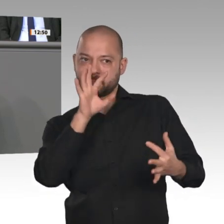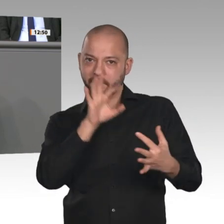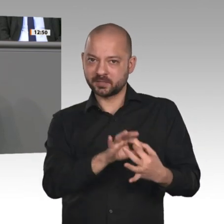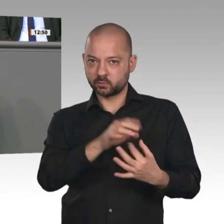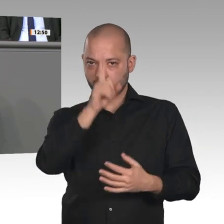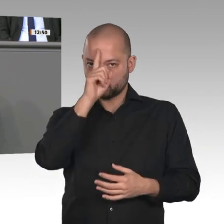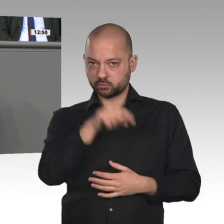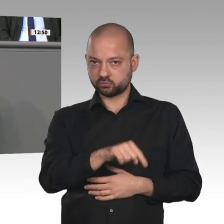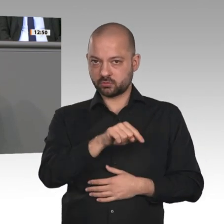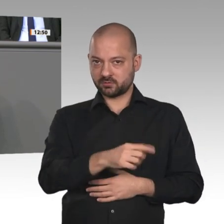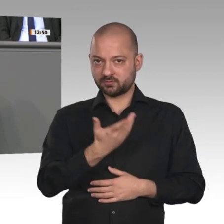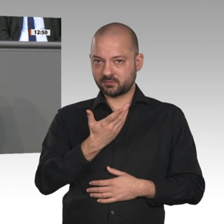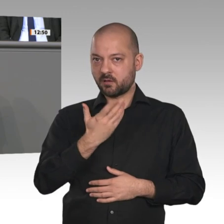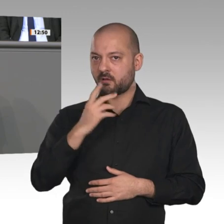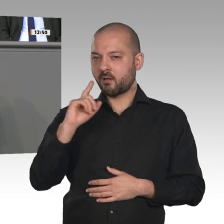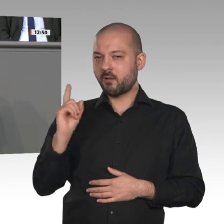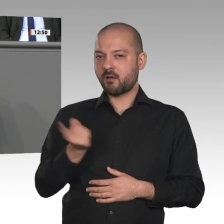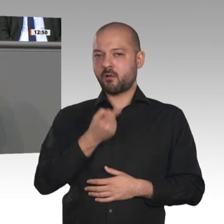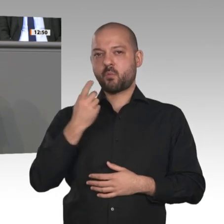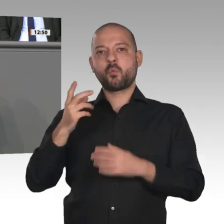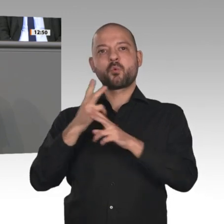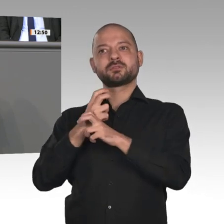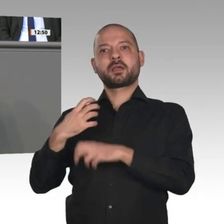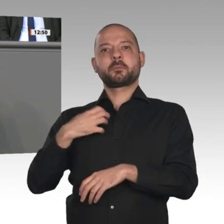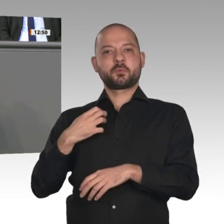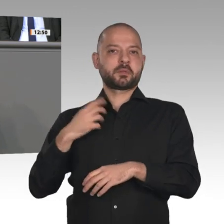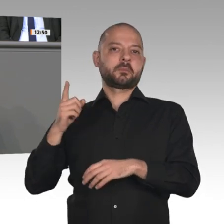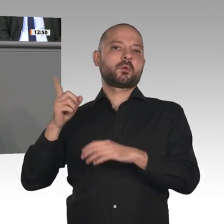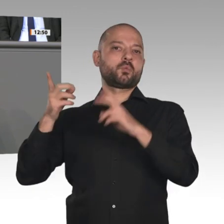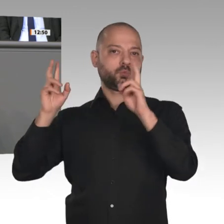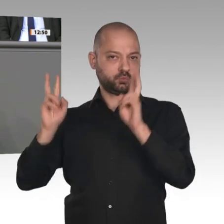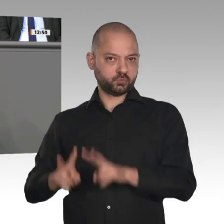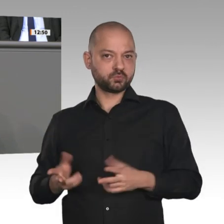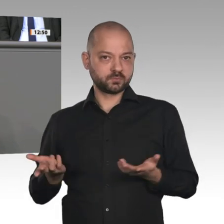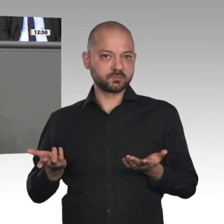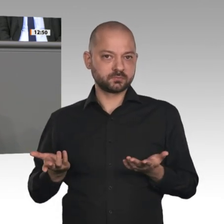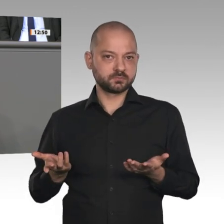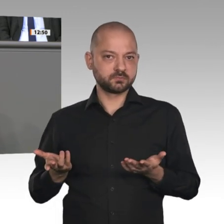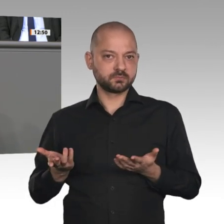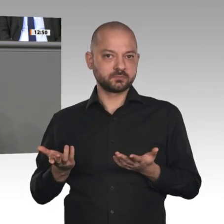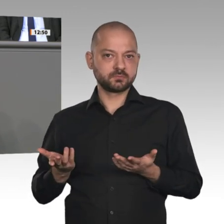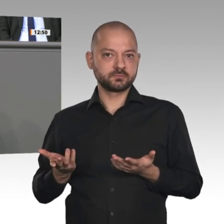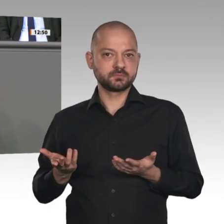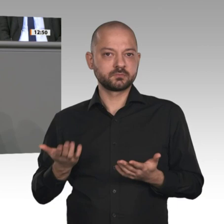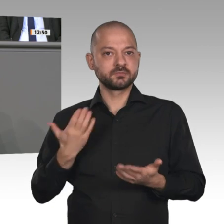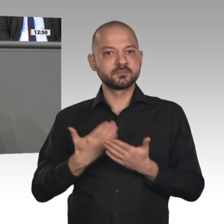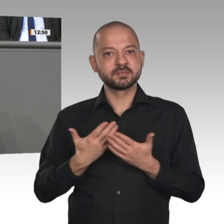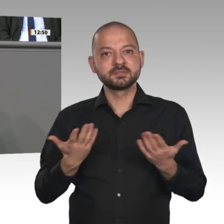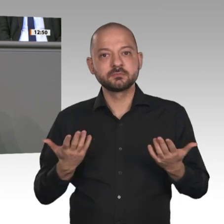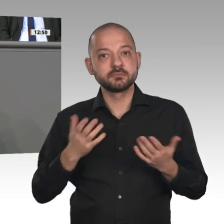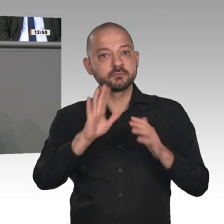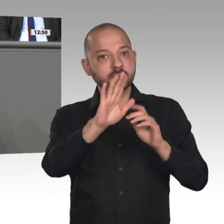Grünen zustimmen. Auch wenn wir wissen, dass man uns nicht mit derselben Fairness begegnen wird, sind wir fairerweise bereit, einen sinnvollen